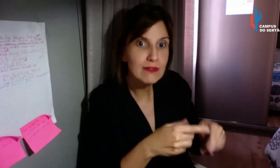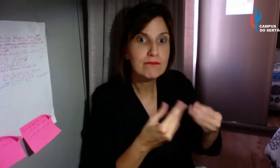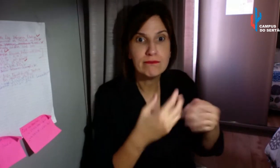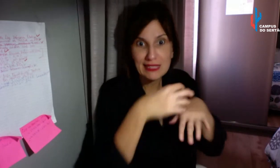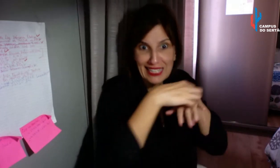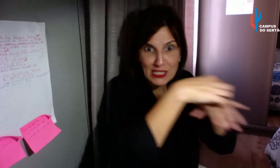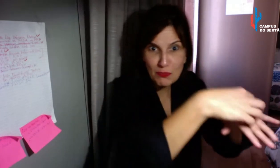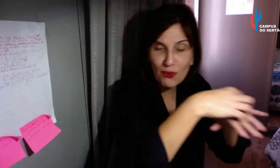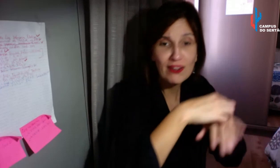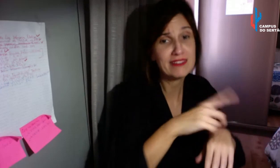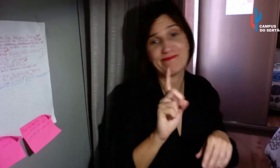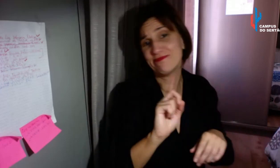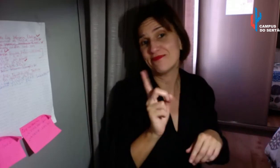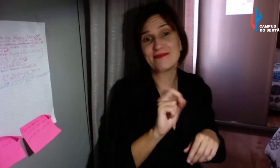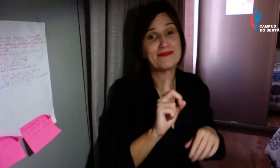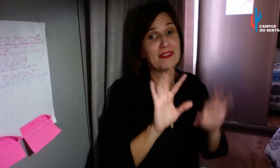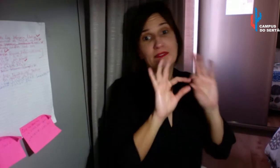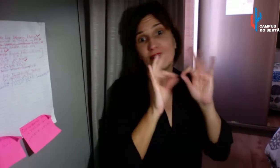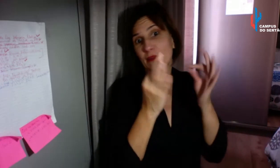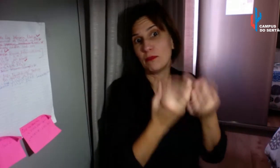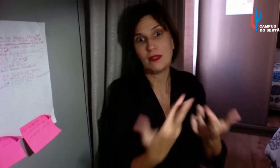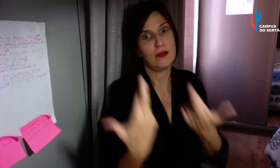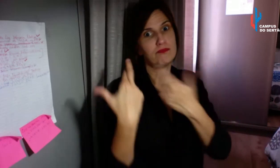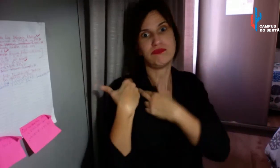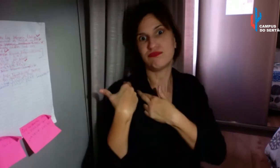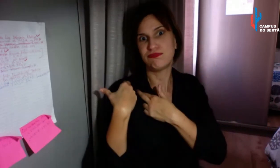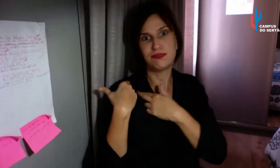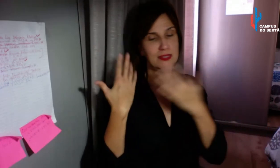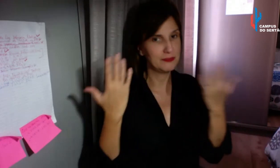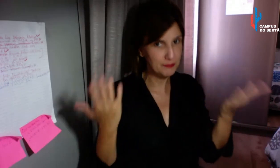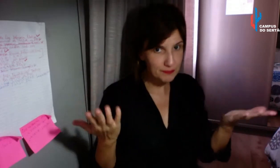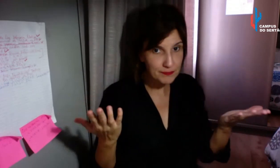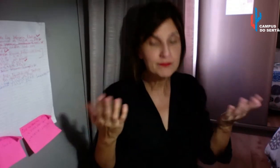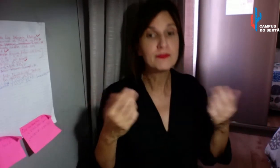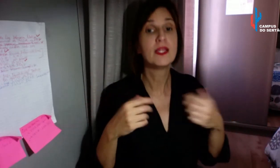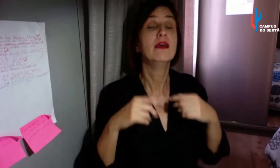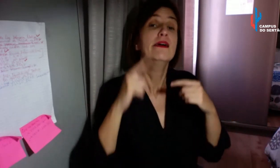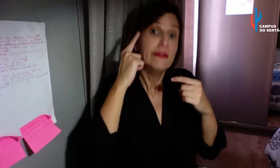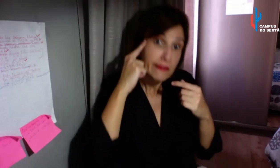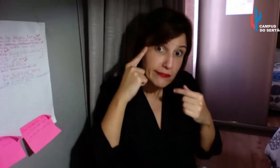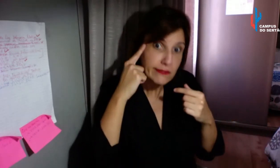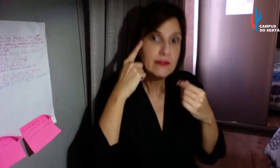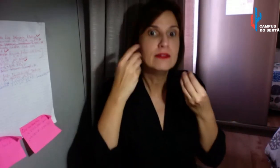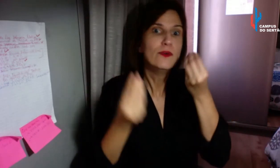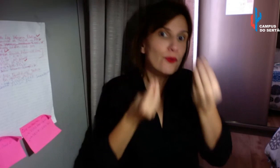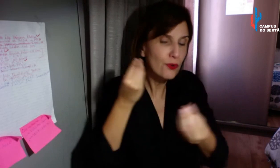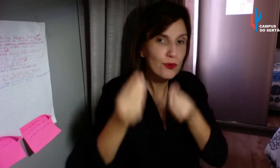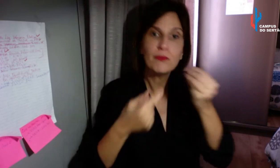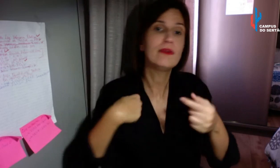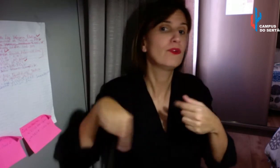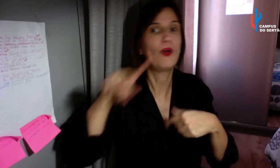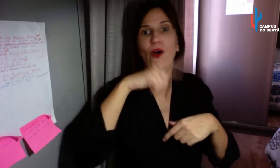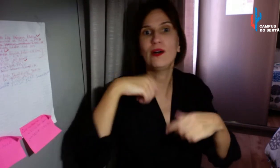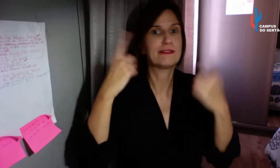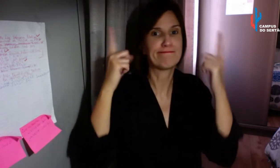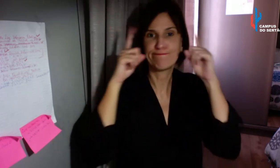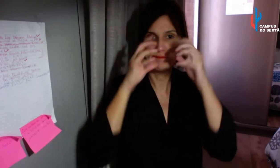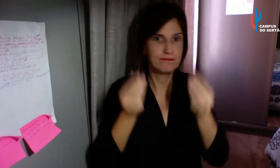dos 12 anos. Não como se garante o ensino para as crianças menores, uma vez que as famílias acabam se responsabilizando,